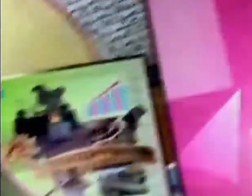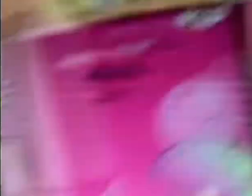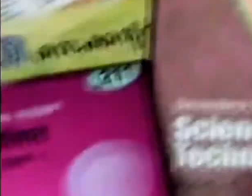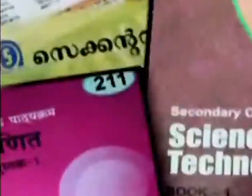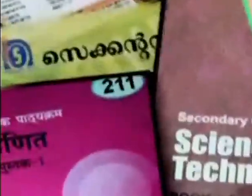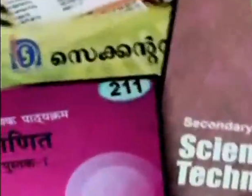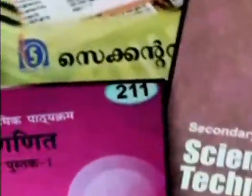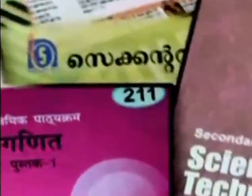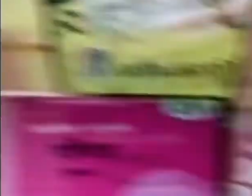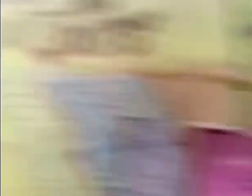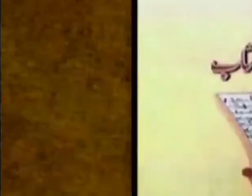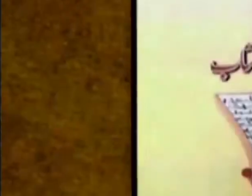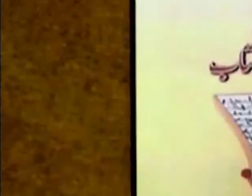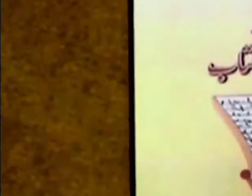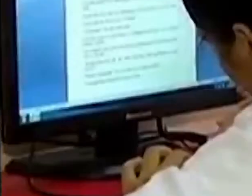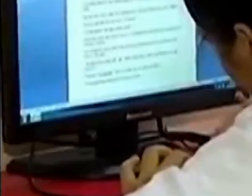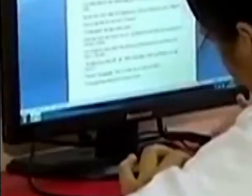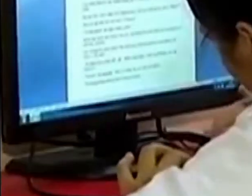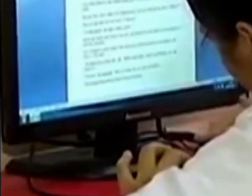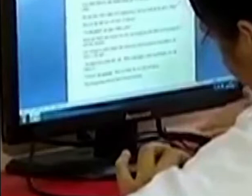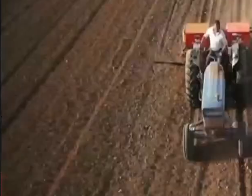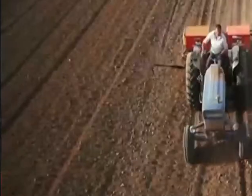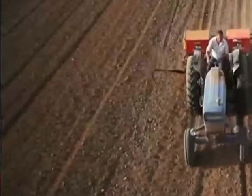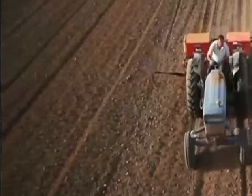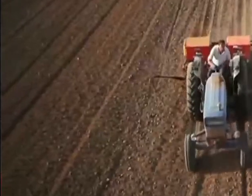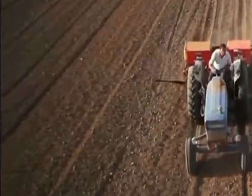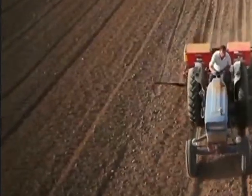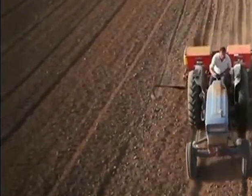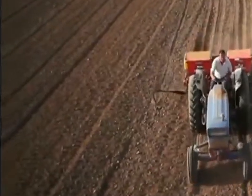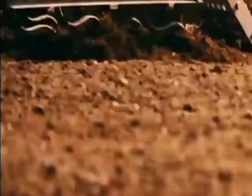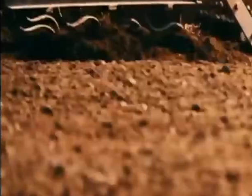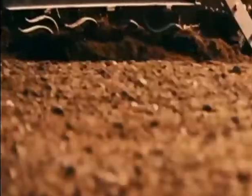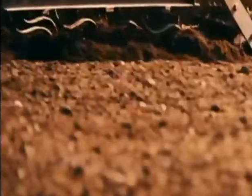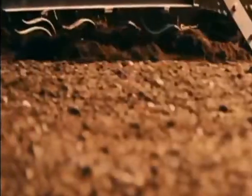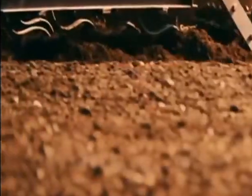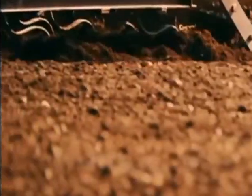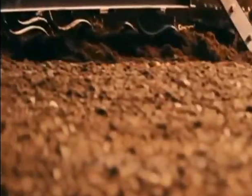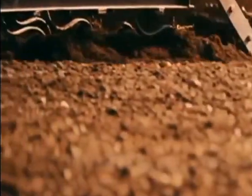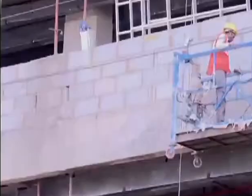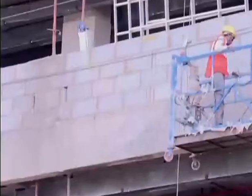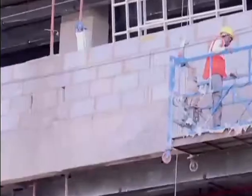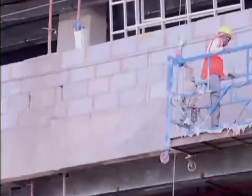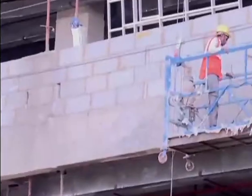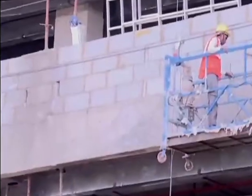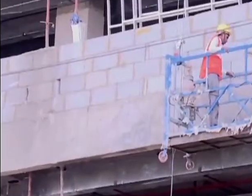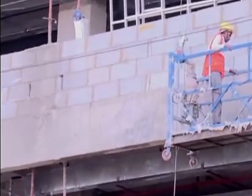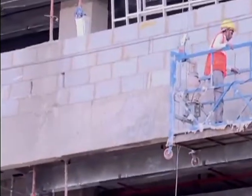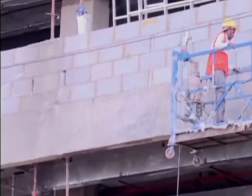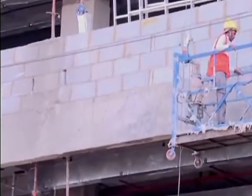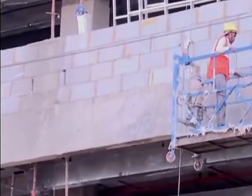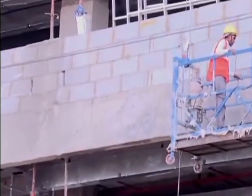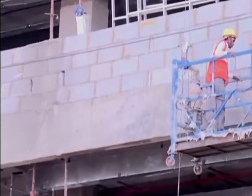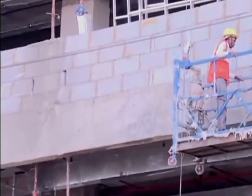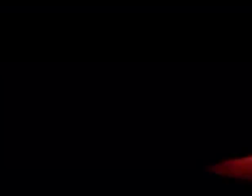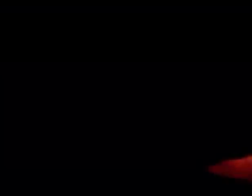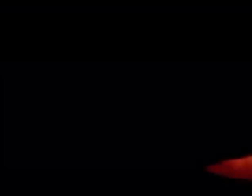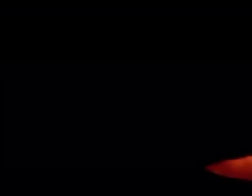और जागे मंजिल आने की ध्वनि सुने, हम